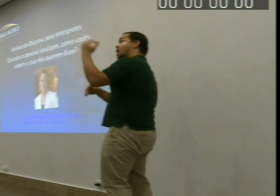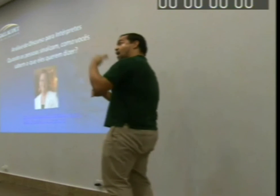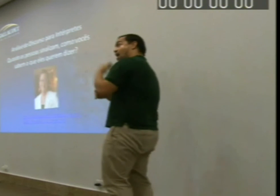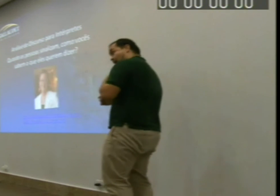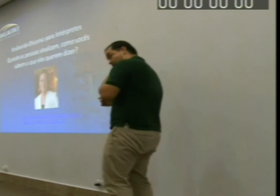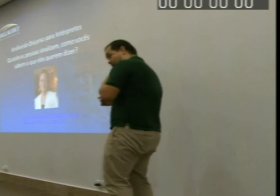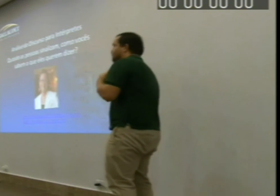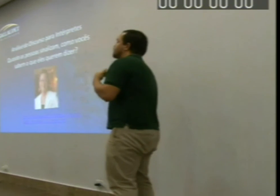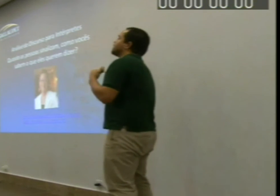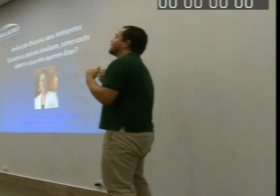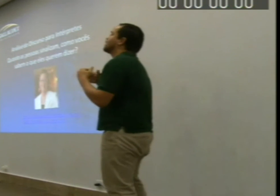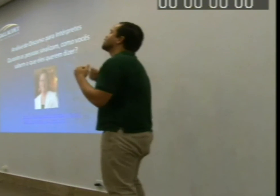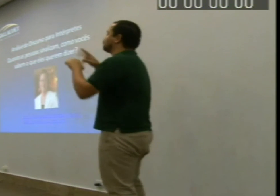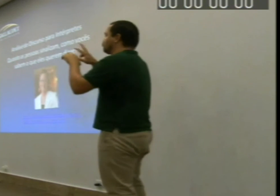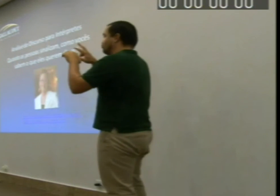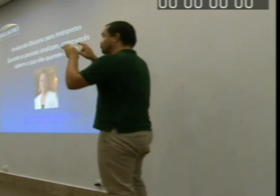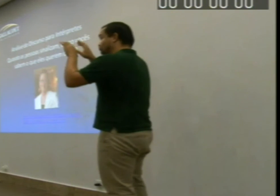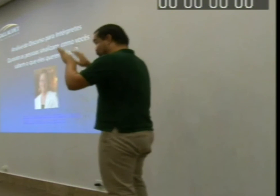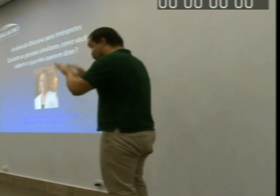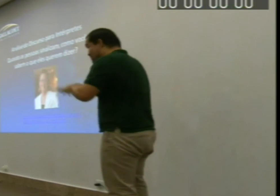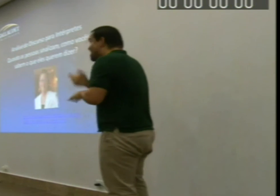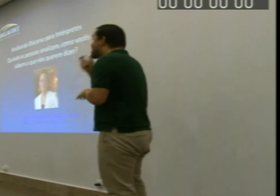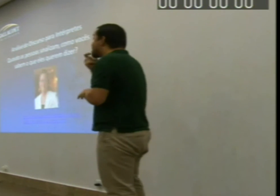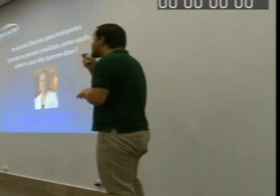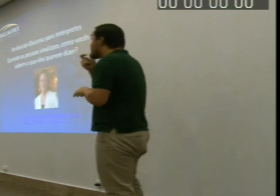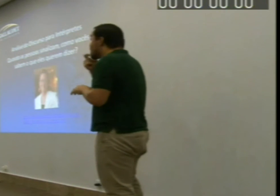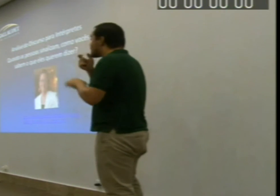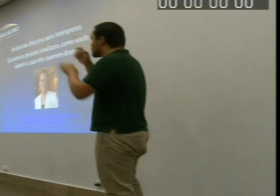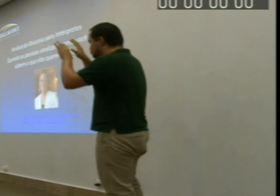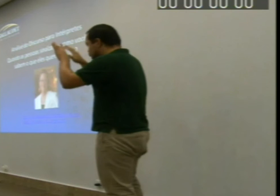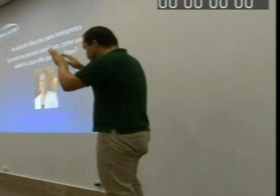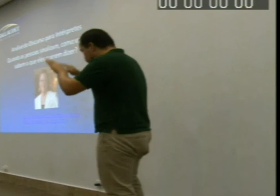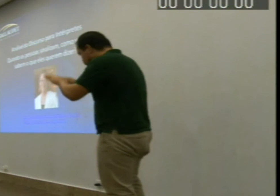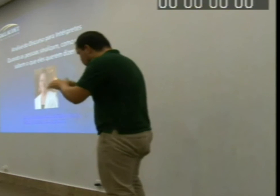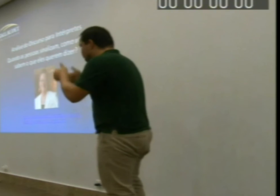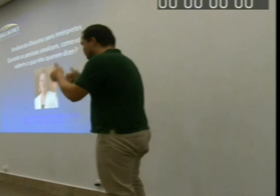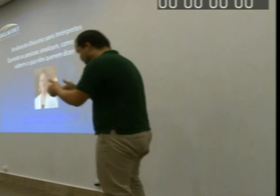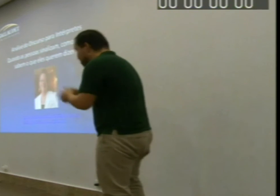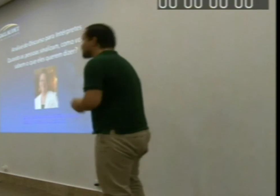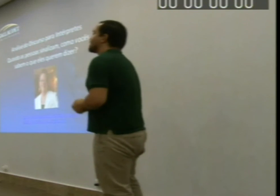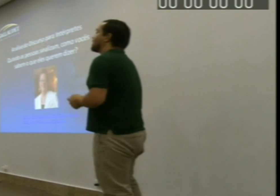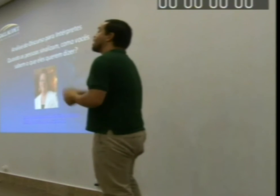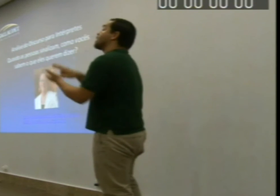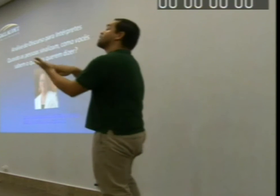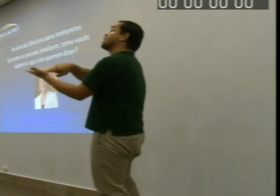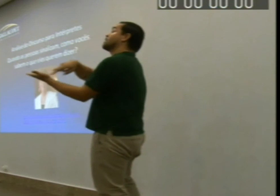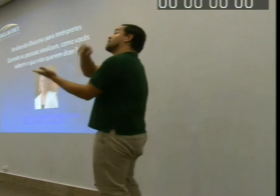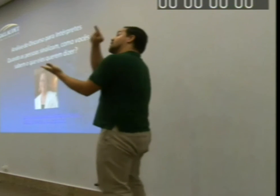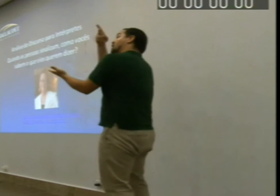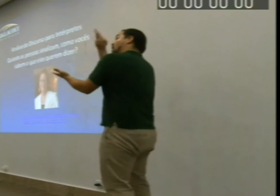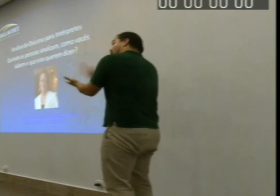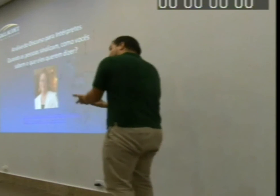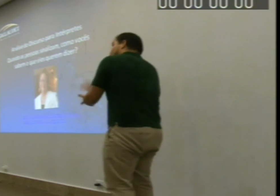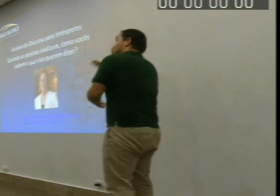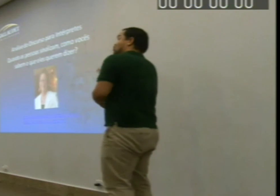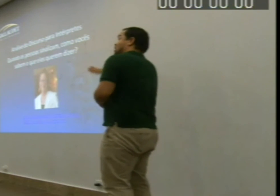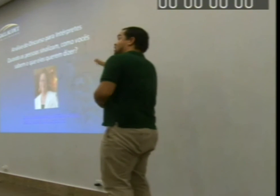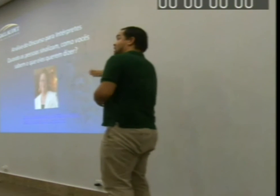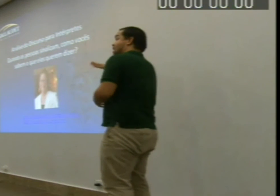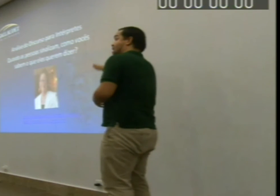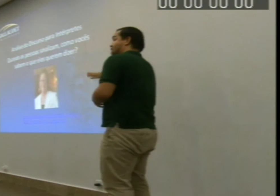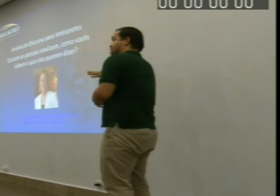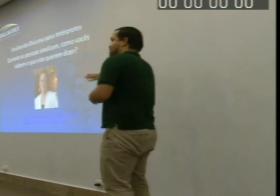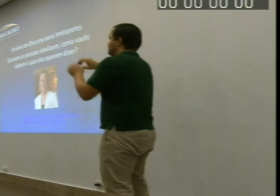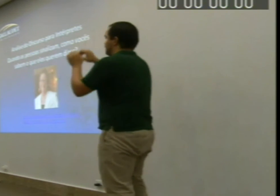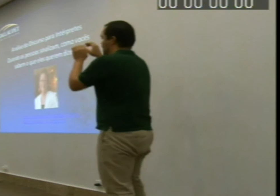texto e me enviar redigido né corrigido o texto em inglês para que eu pudesse fazer tradução